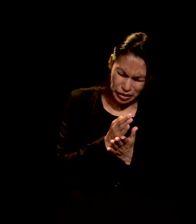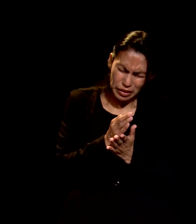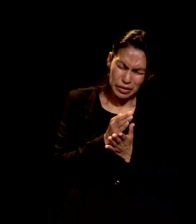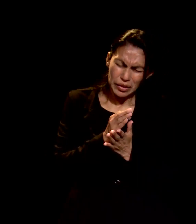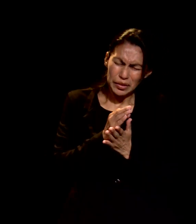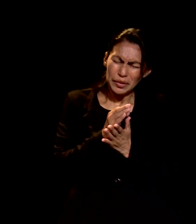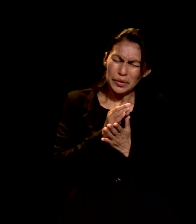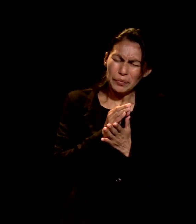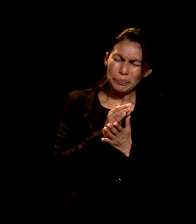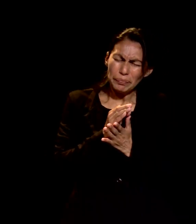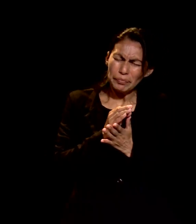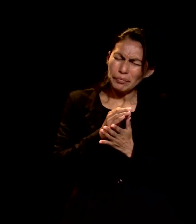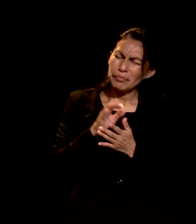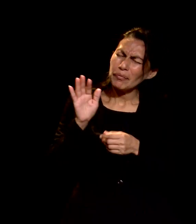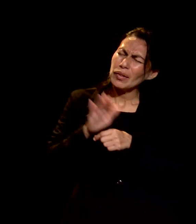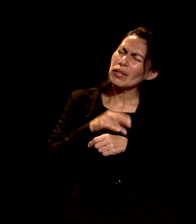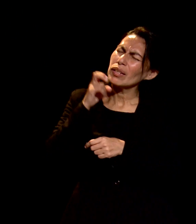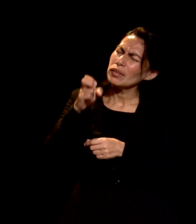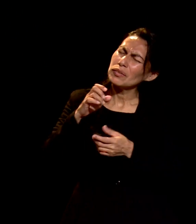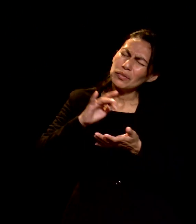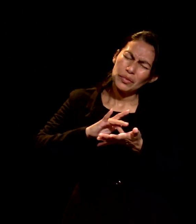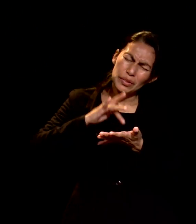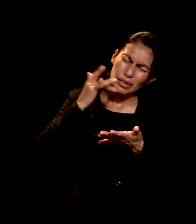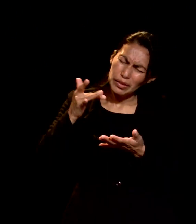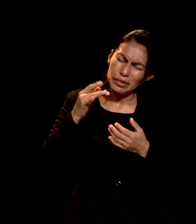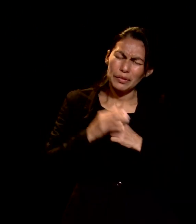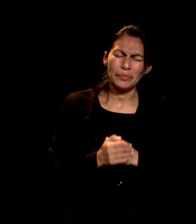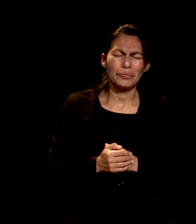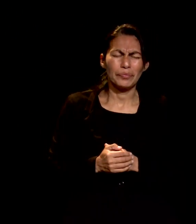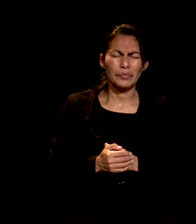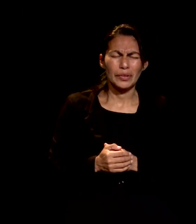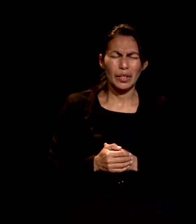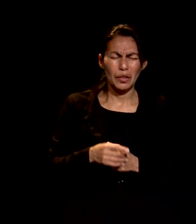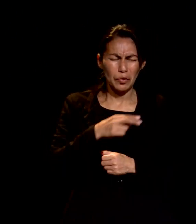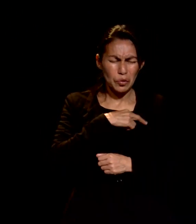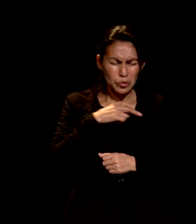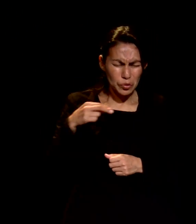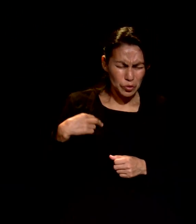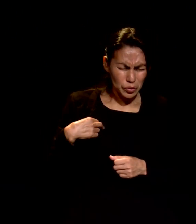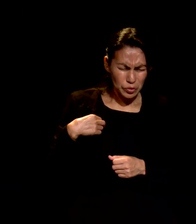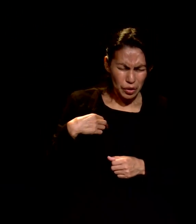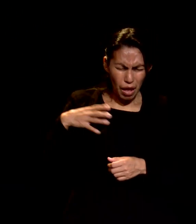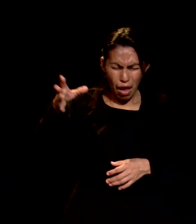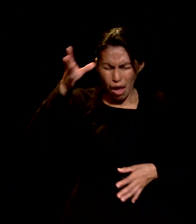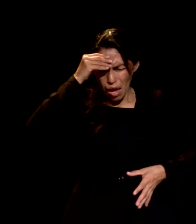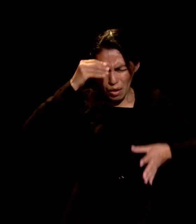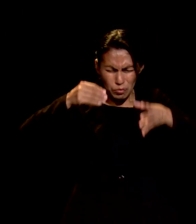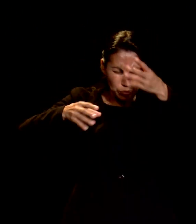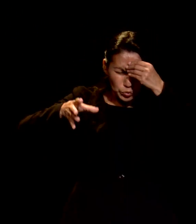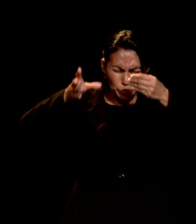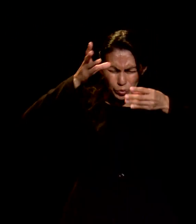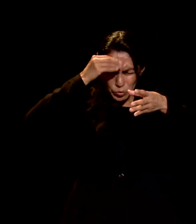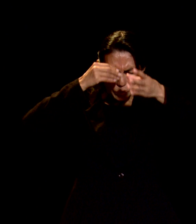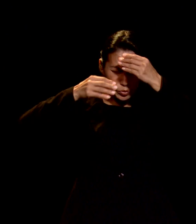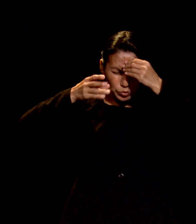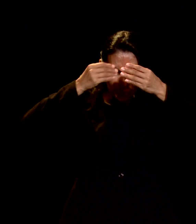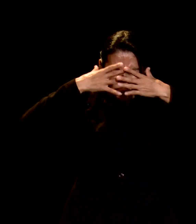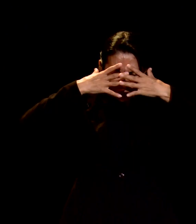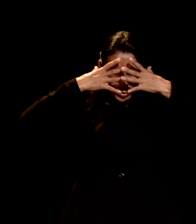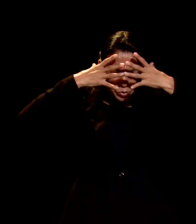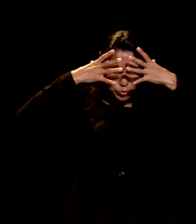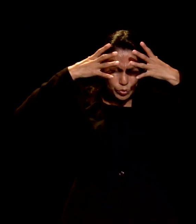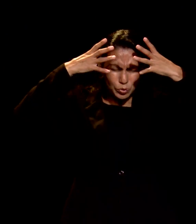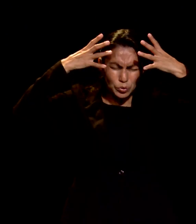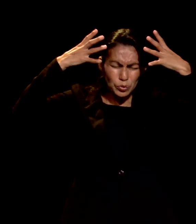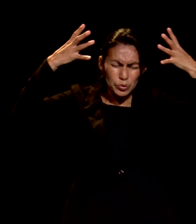espiritual Crezca constantemente Y podamos estar seguros De que no estamos solos Que tenemos un Dios